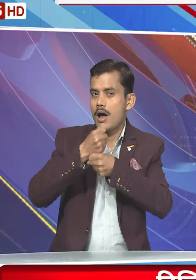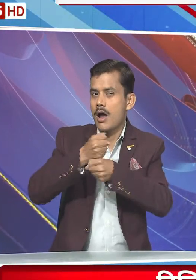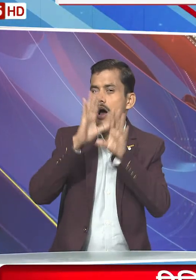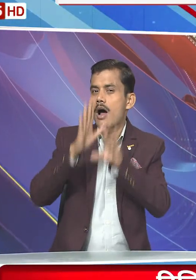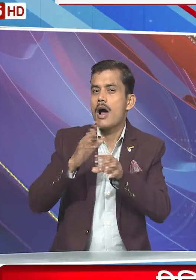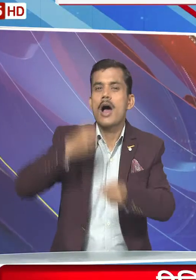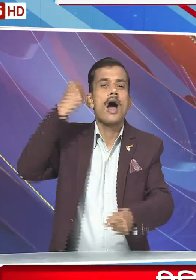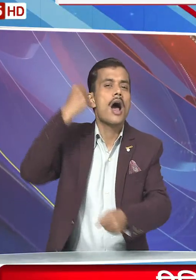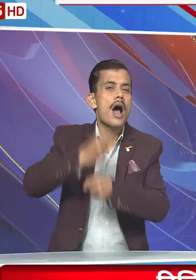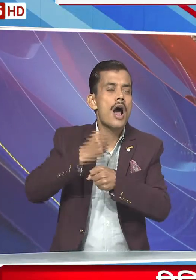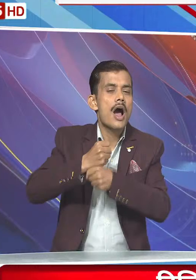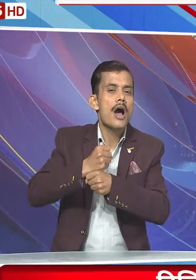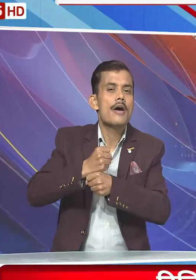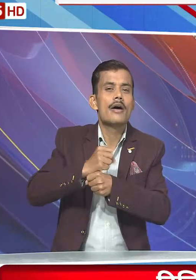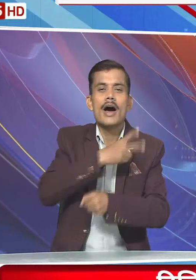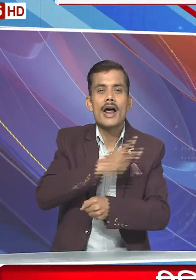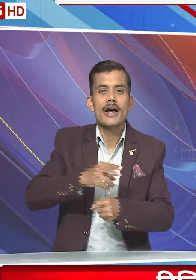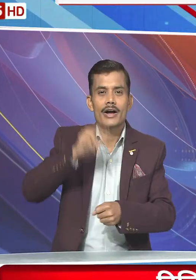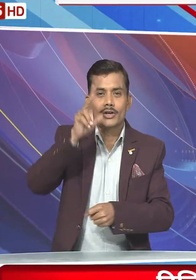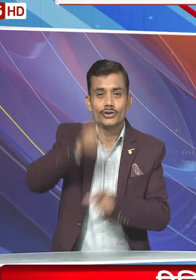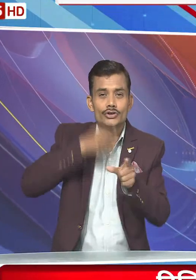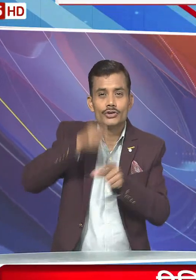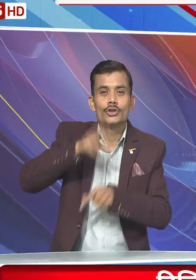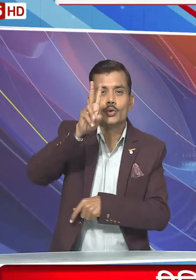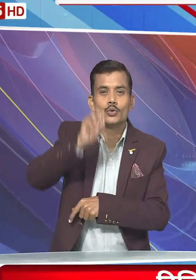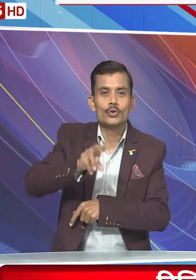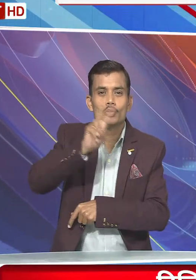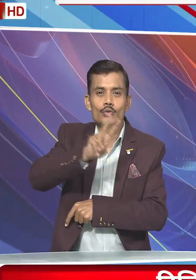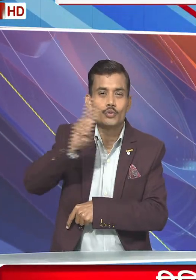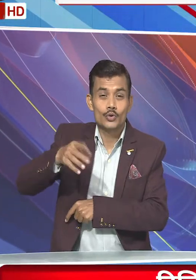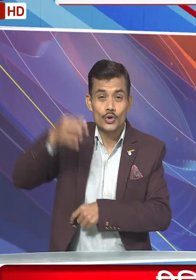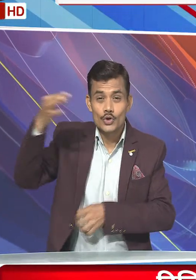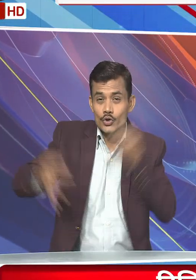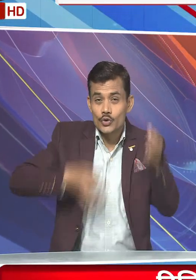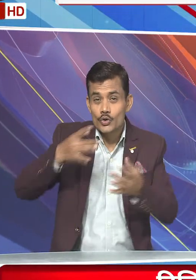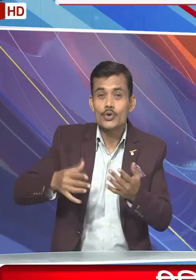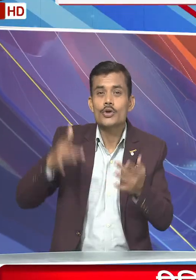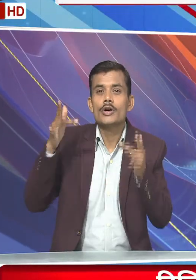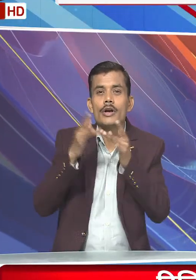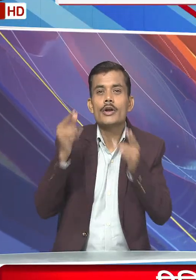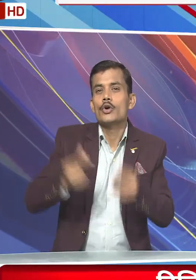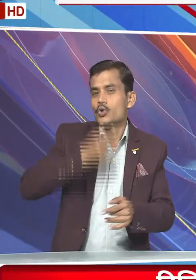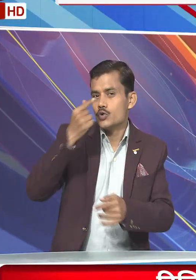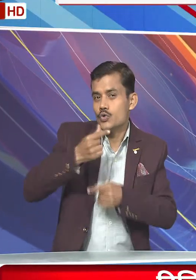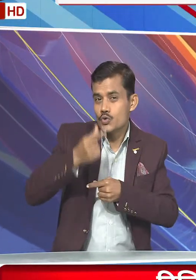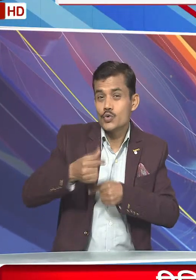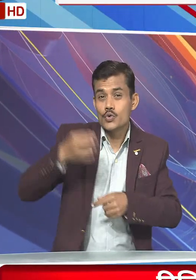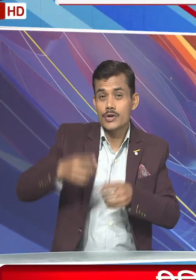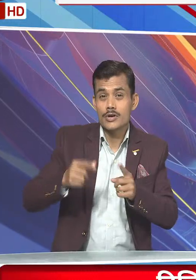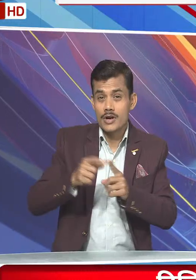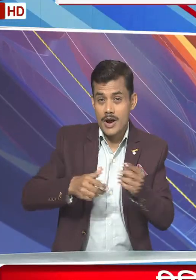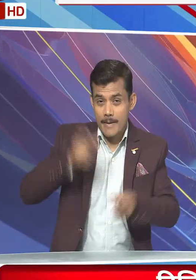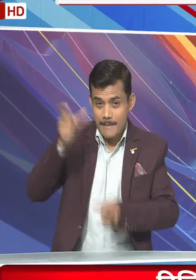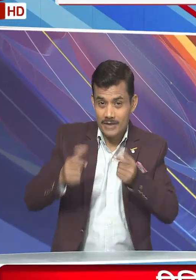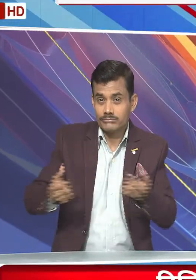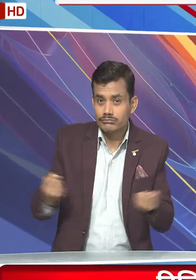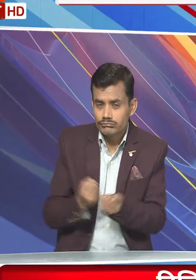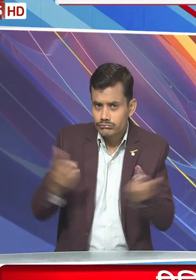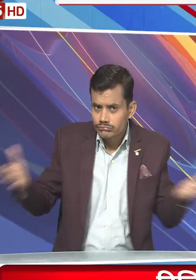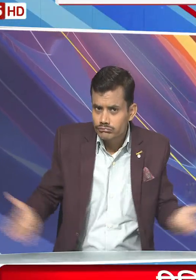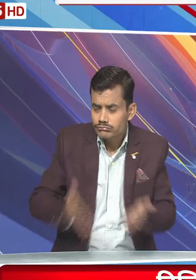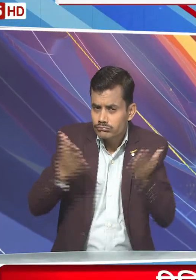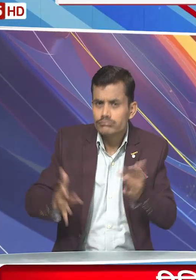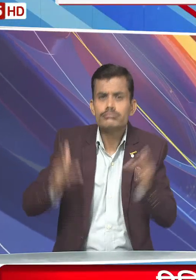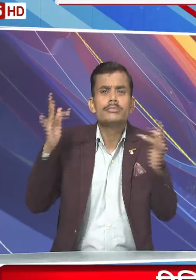सरकारी संस्थाओं द्वारा सभी स्तरों पर नवाचार डिजिटल पहलों को प्रोत्साहित और सम्मानित करना है